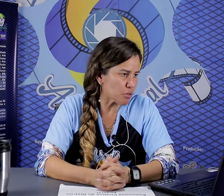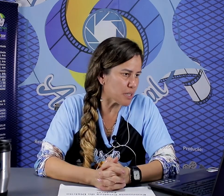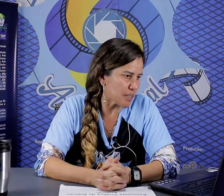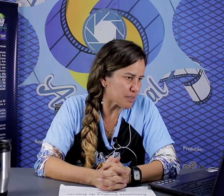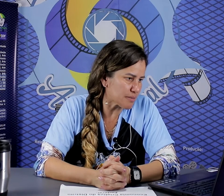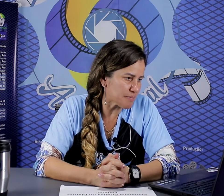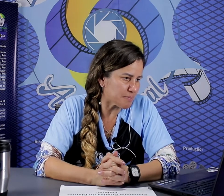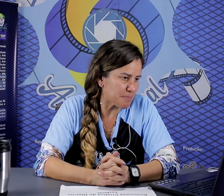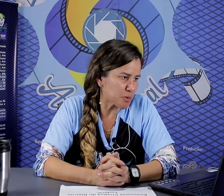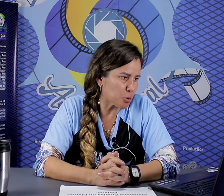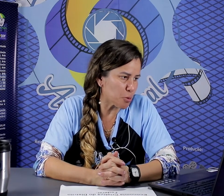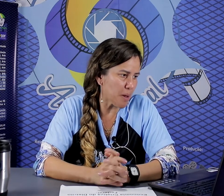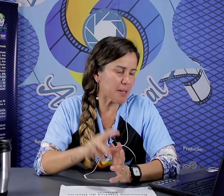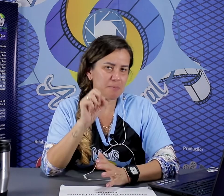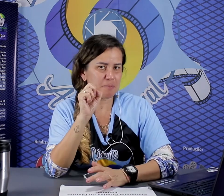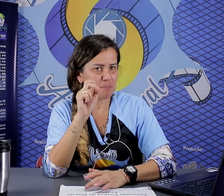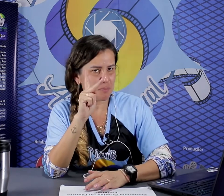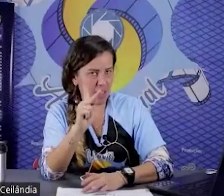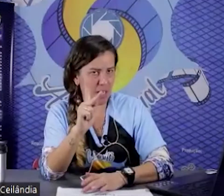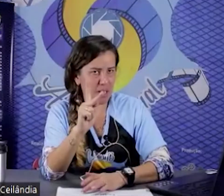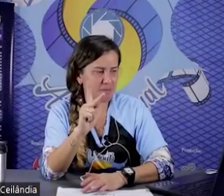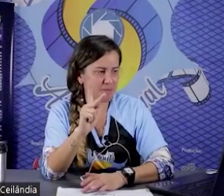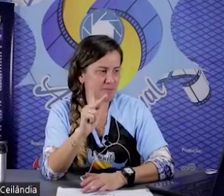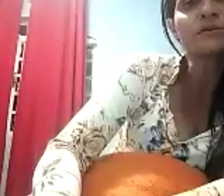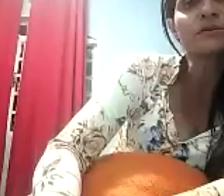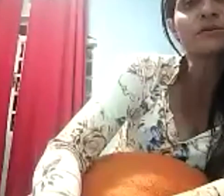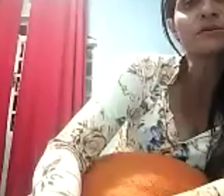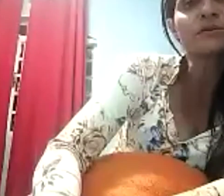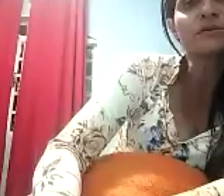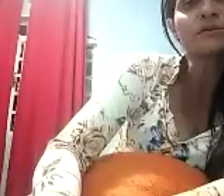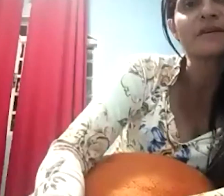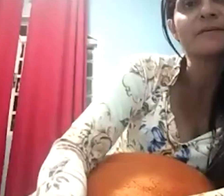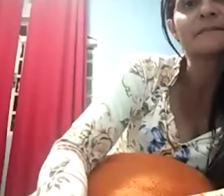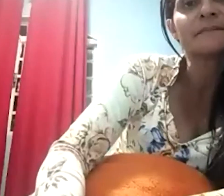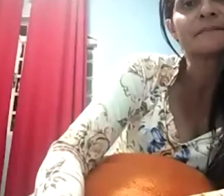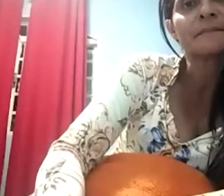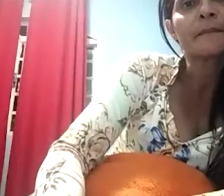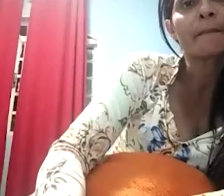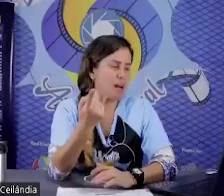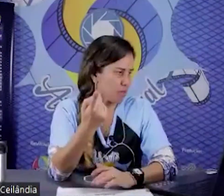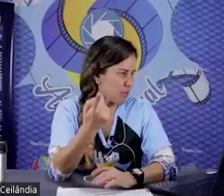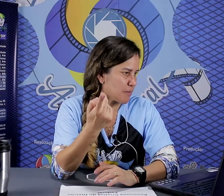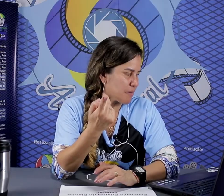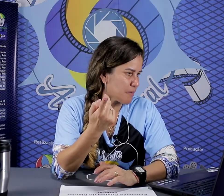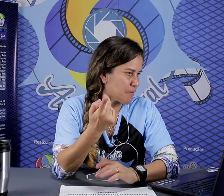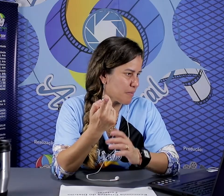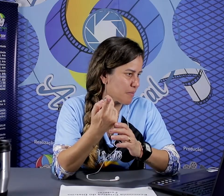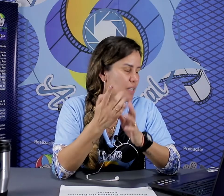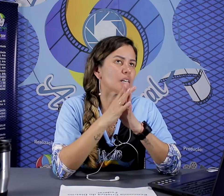ele. Tudo bem? Ok. É para quando o desafio, professora? Para a próxima aula. A